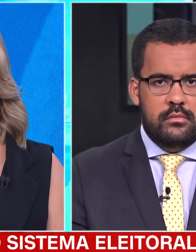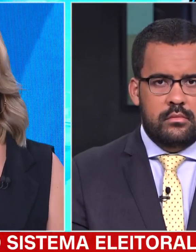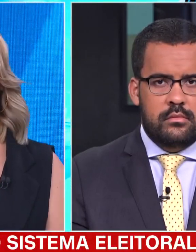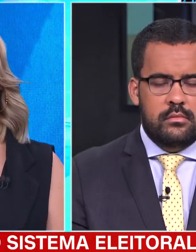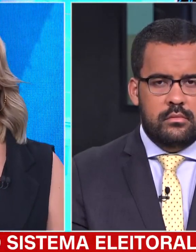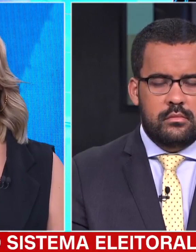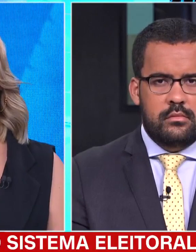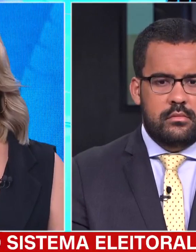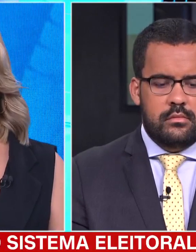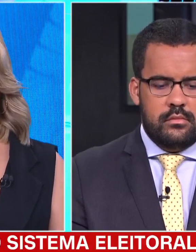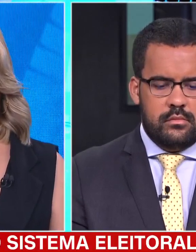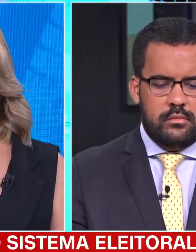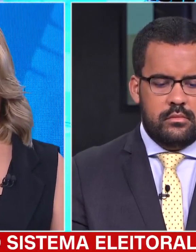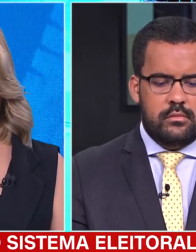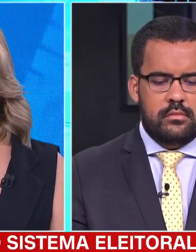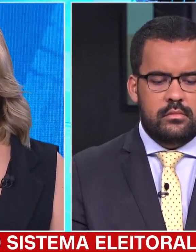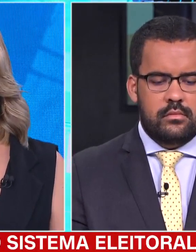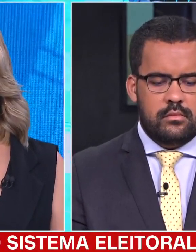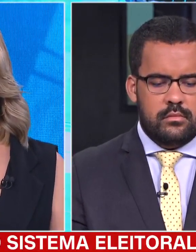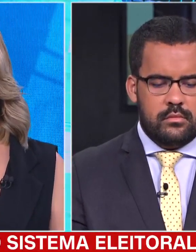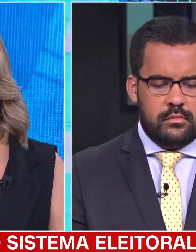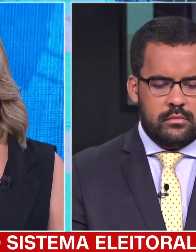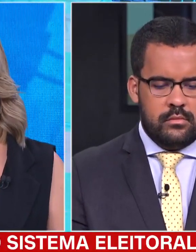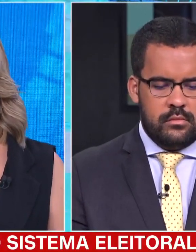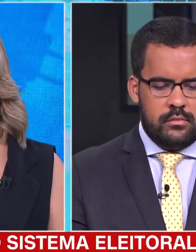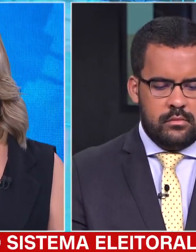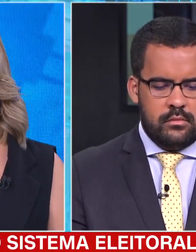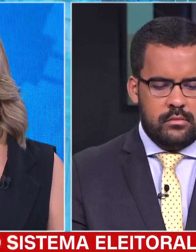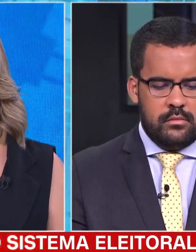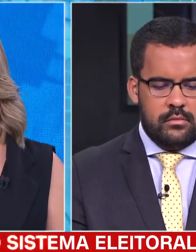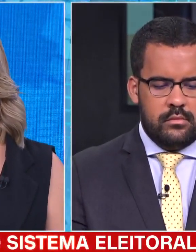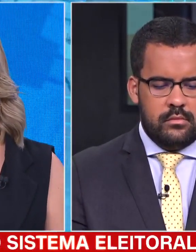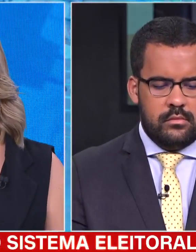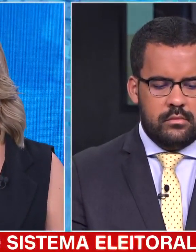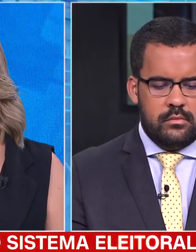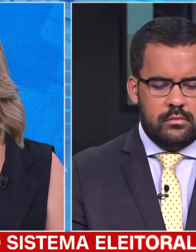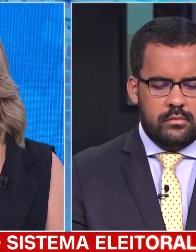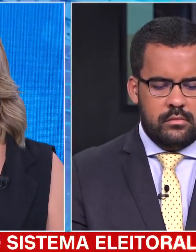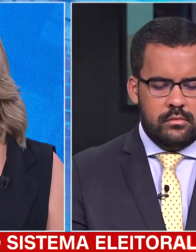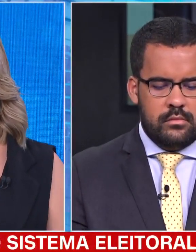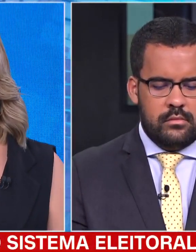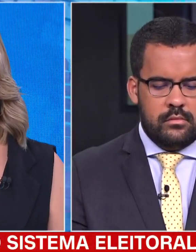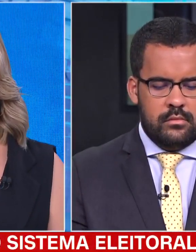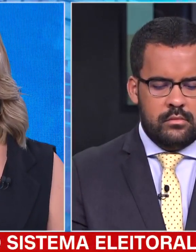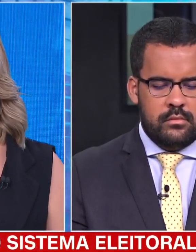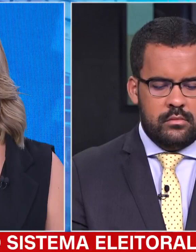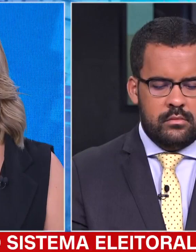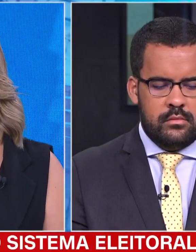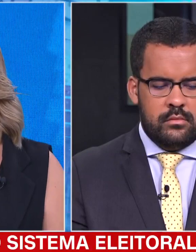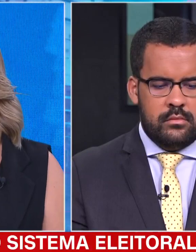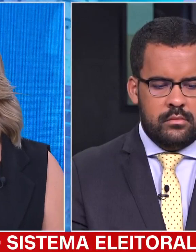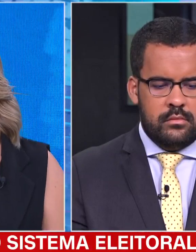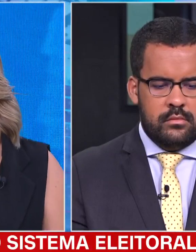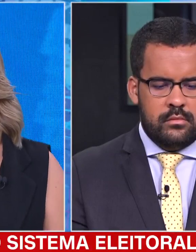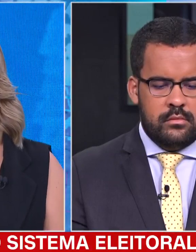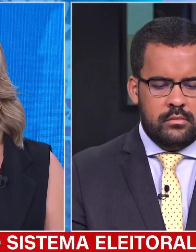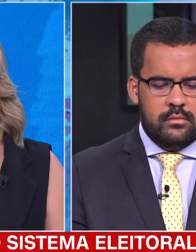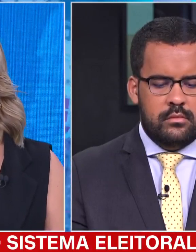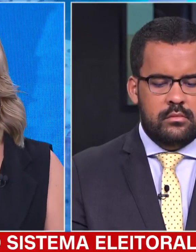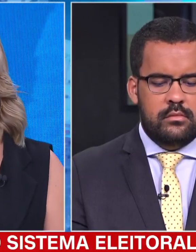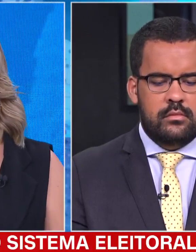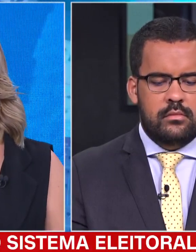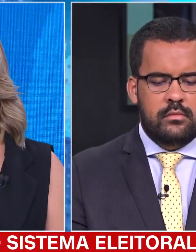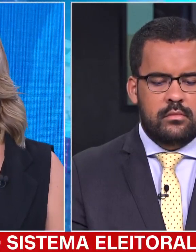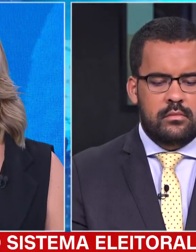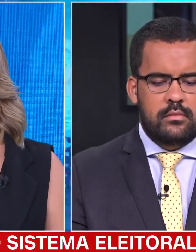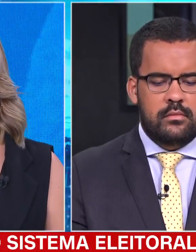Ministério Público Cindy confundir as pessoas e tu como que eles sustentam essa essa afirmação porque eles